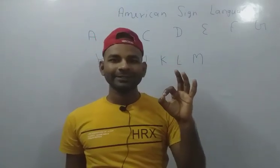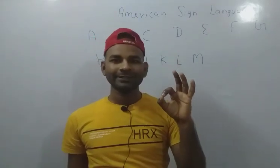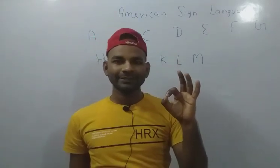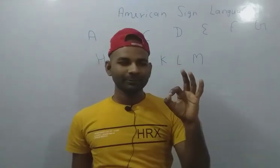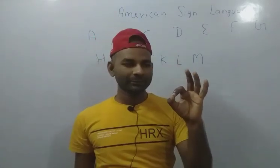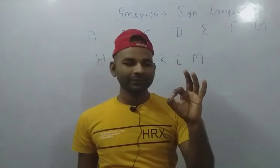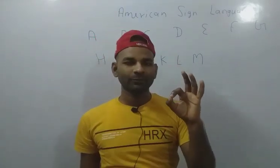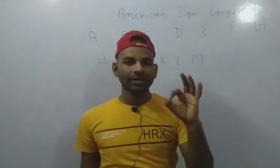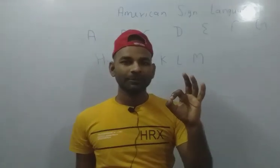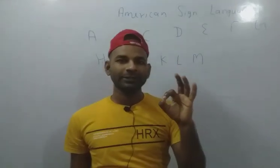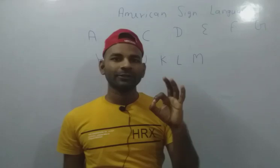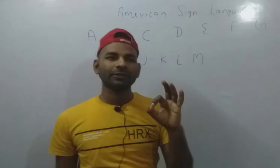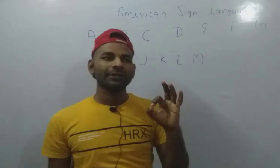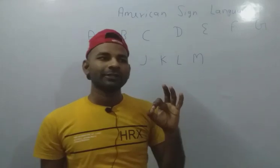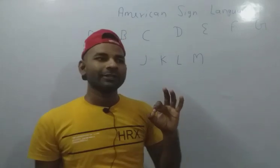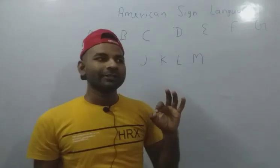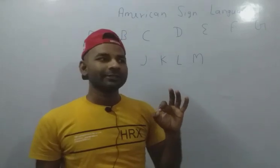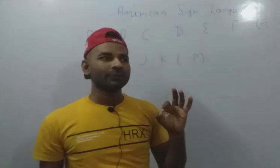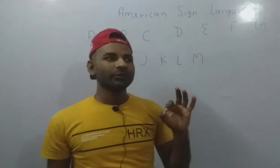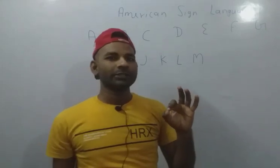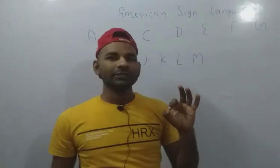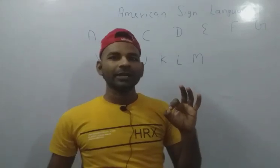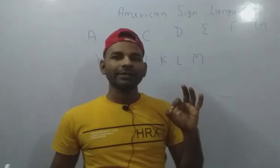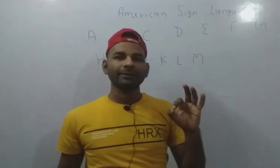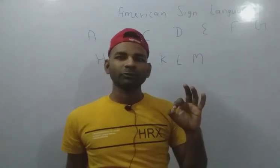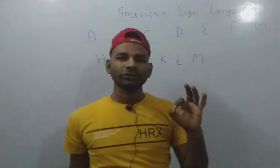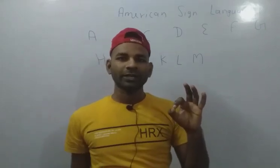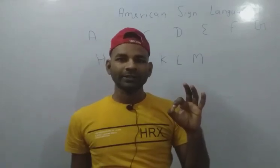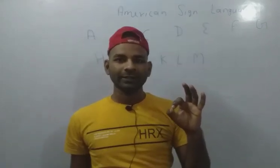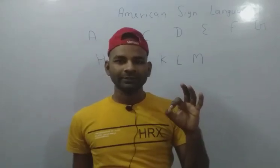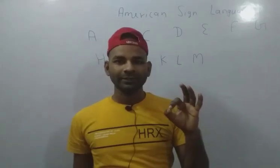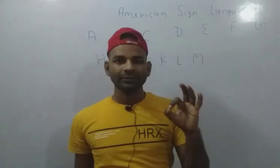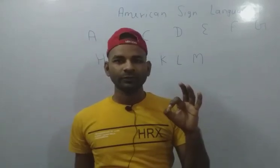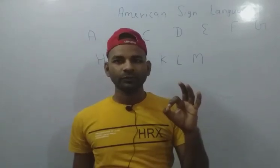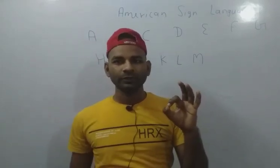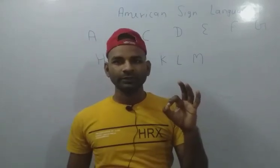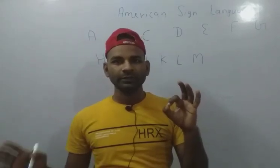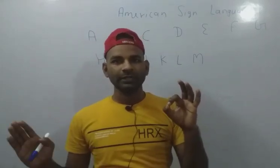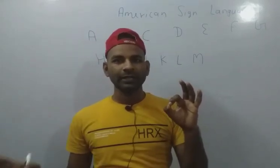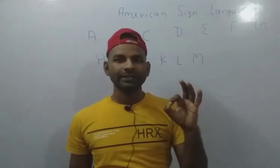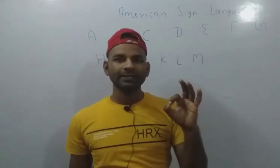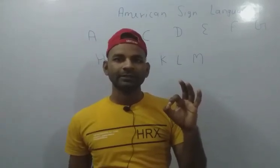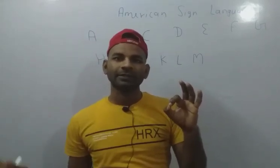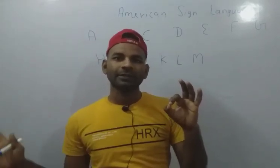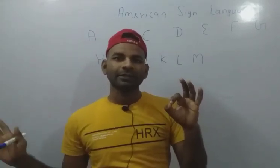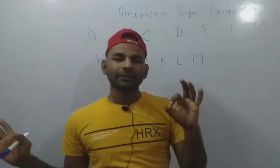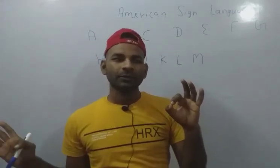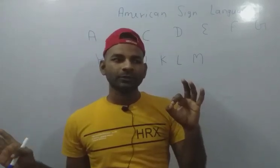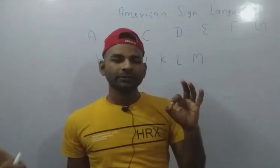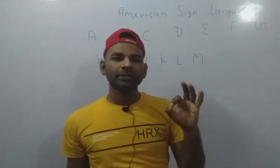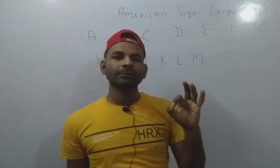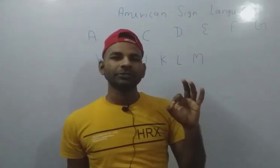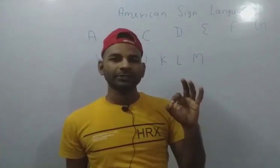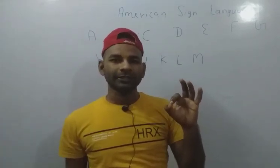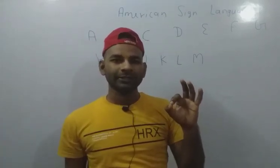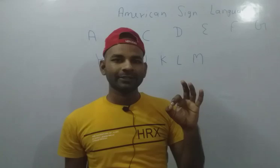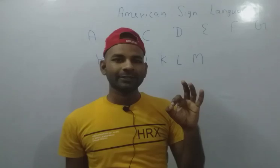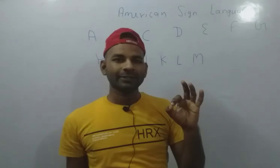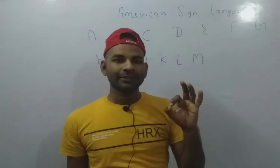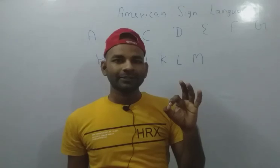जैसे मैं बताता हूँ कहाँ आपने देखा होगा। जैसे कोई गायक है, बहुत अच्छा गाना गा दिया, कोई खिलाड़ी है, वो किसी खेल में जीत गया,